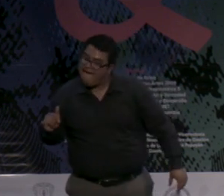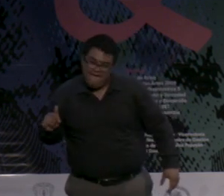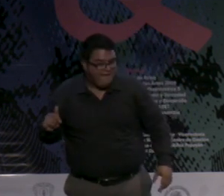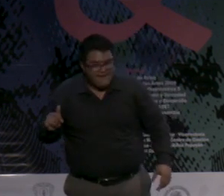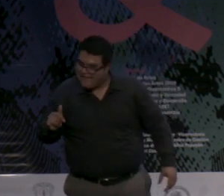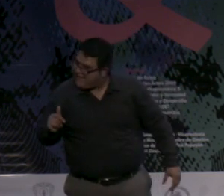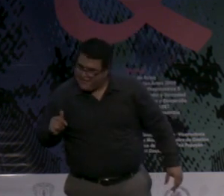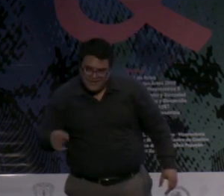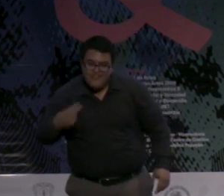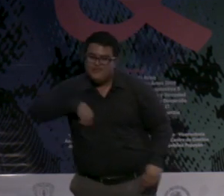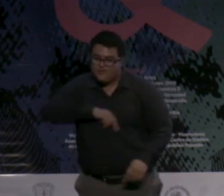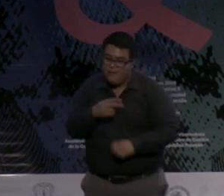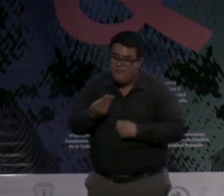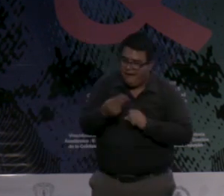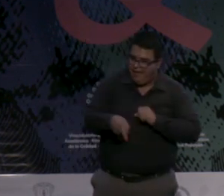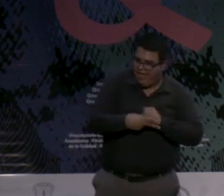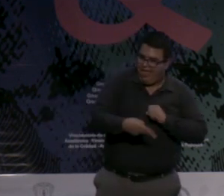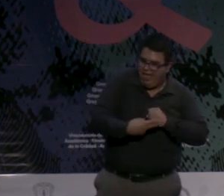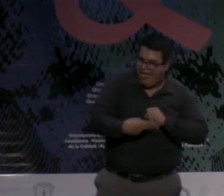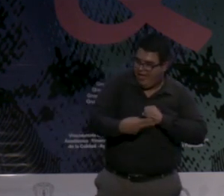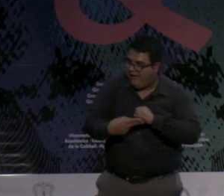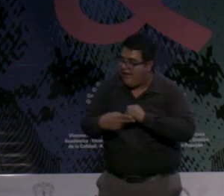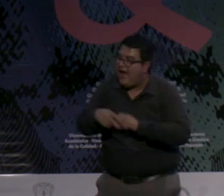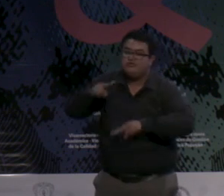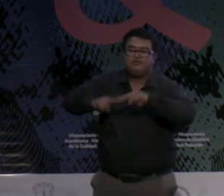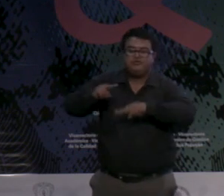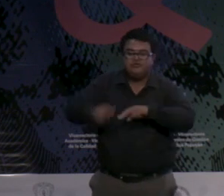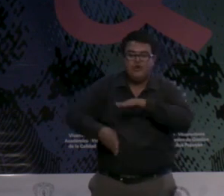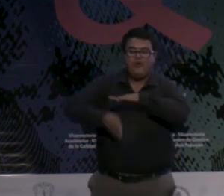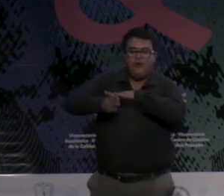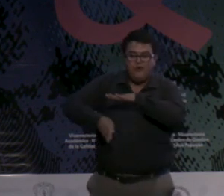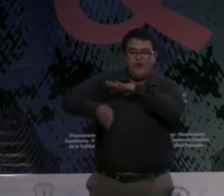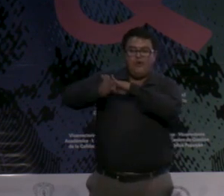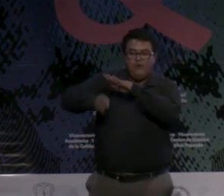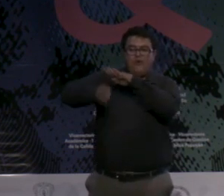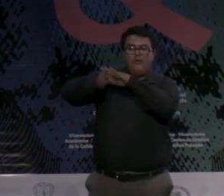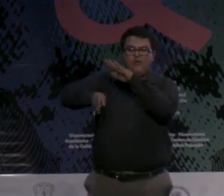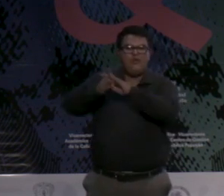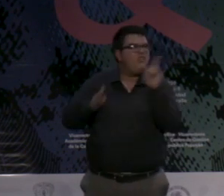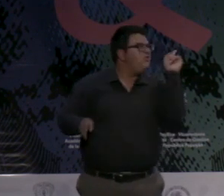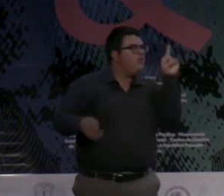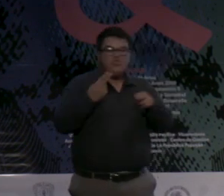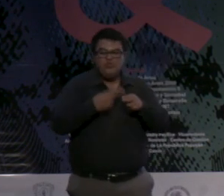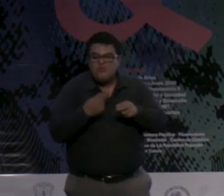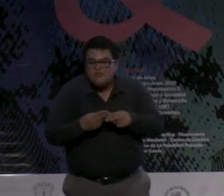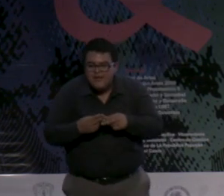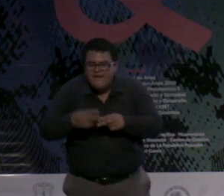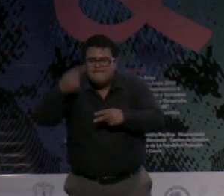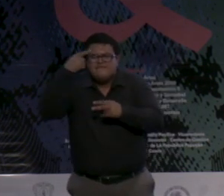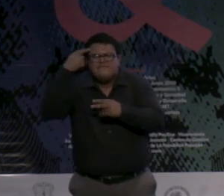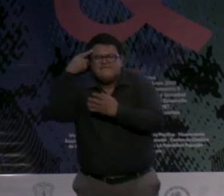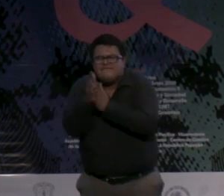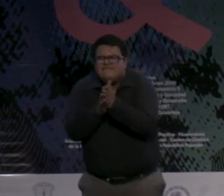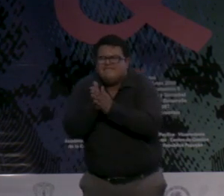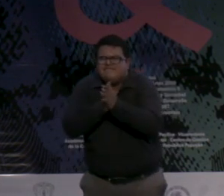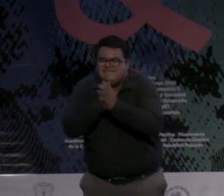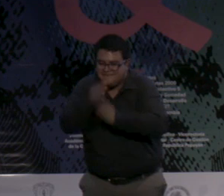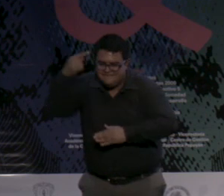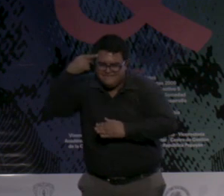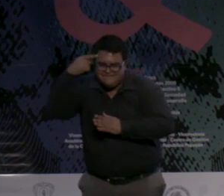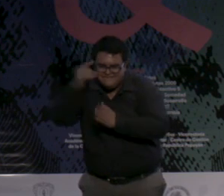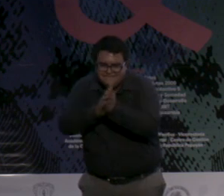no sé, mucha gente le da muchos nombres despectivos, pero finalmente yo empiezo a encontrar qué expresan estas varillas. Expresan una cosa clara: